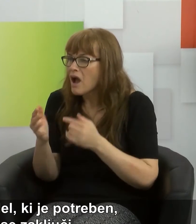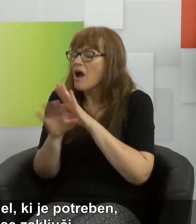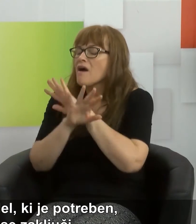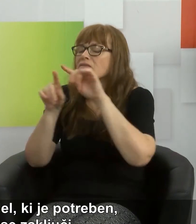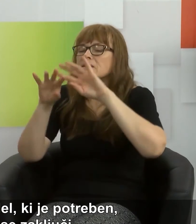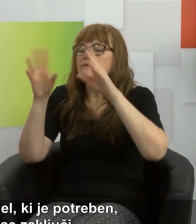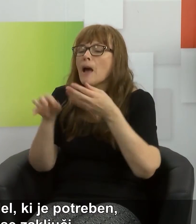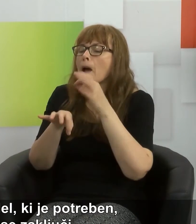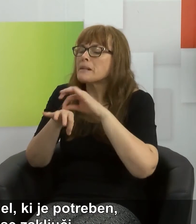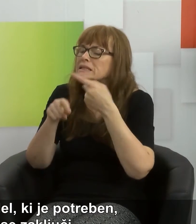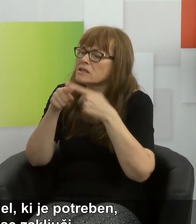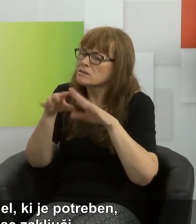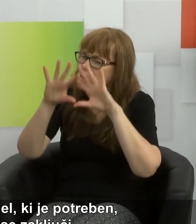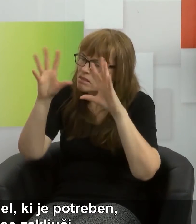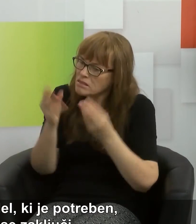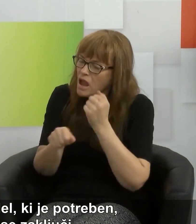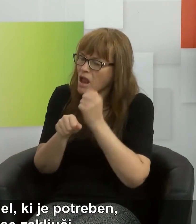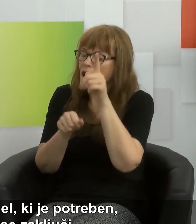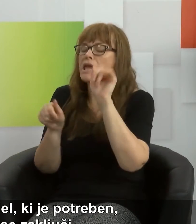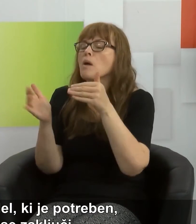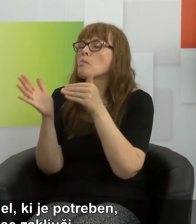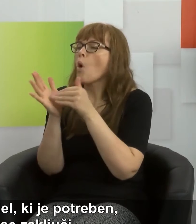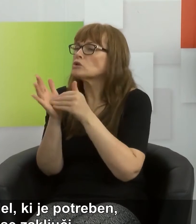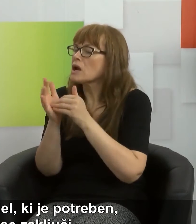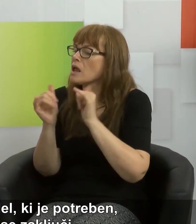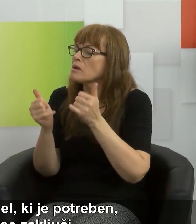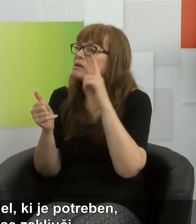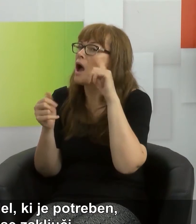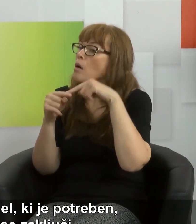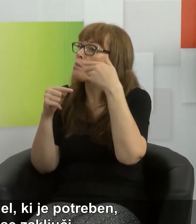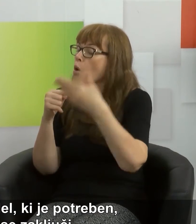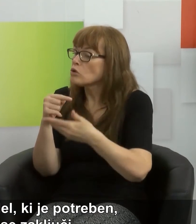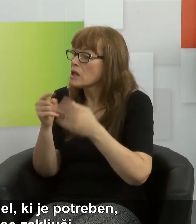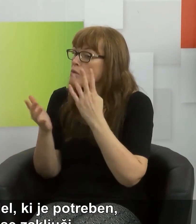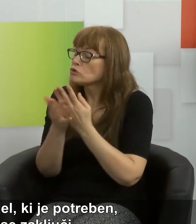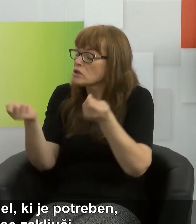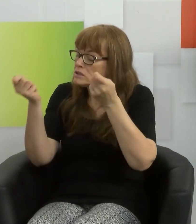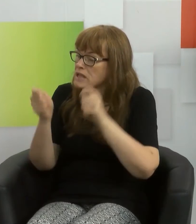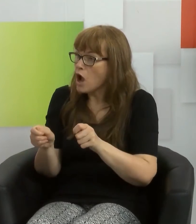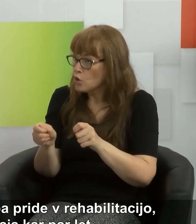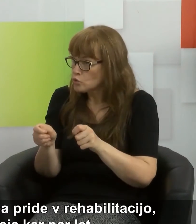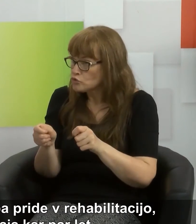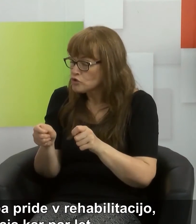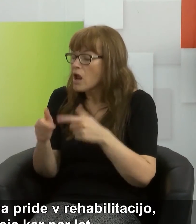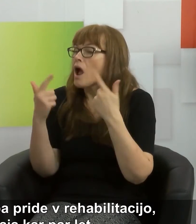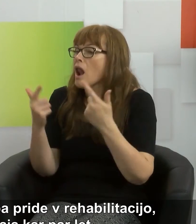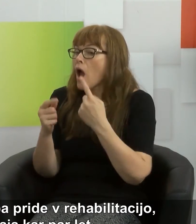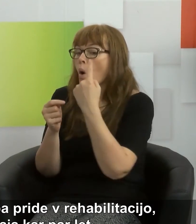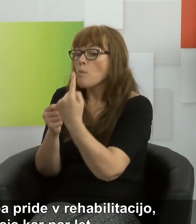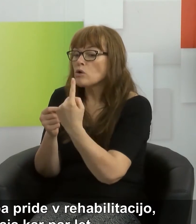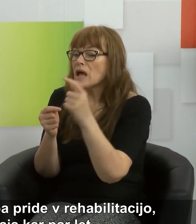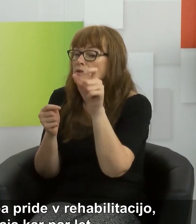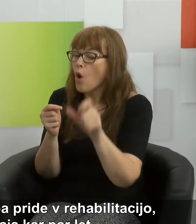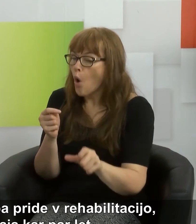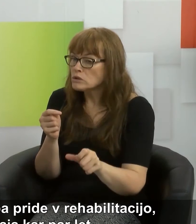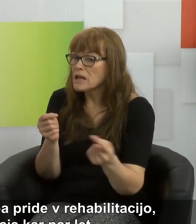vsta medicinski del, ki je potreben, da v bistvu potem, ko se zaključi, lahko ta posamezna